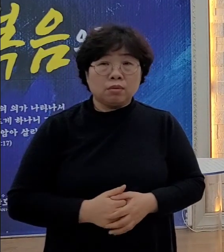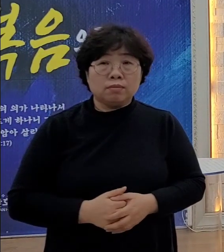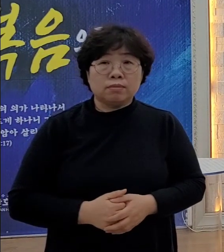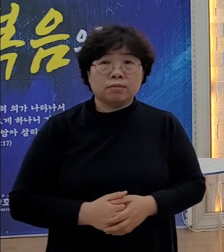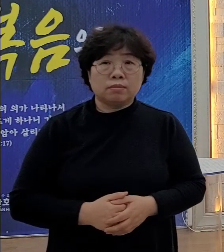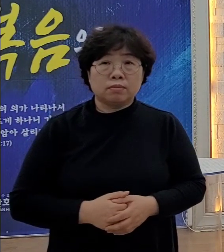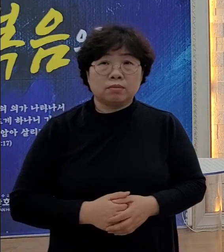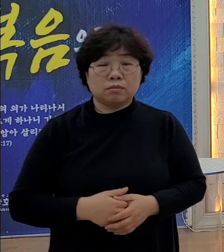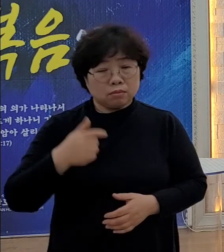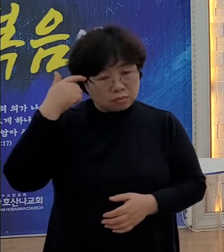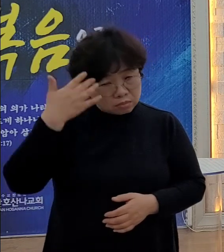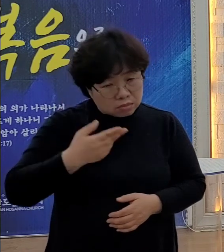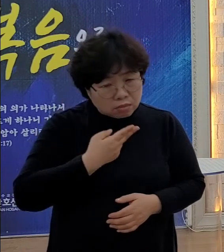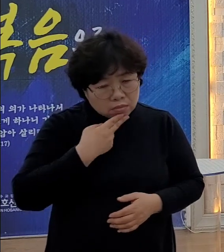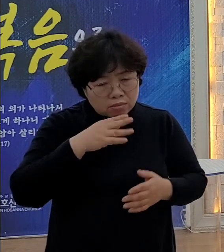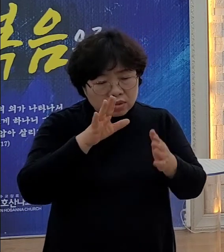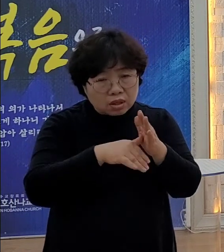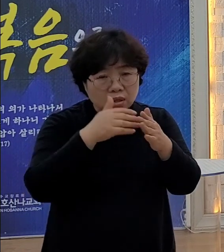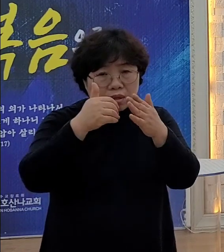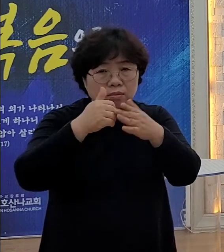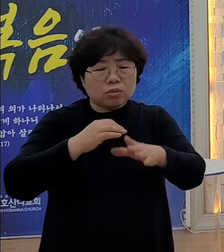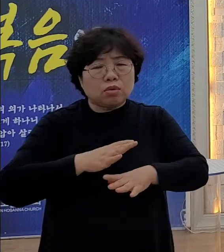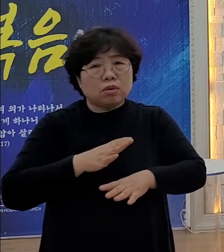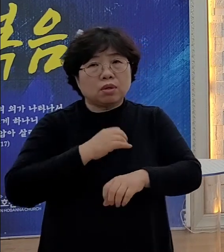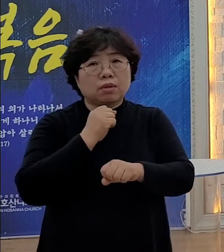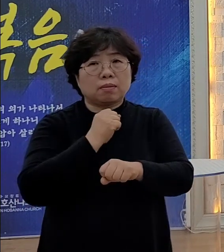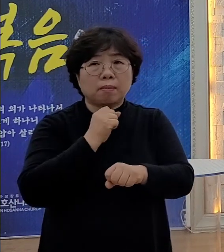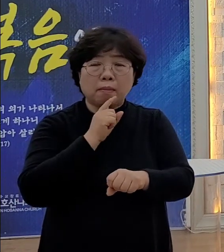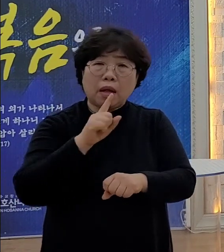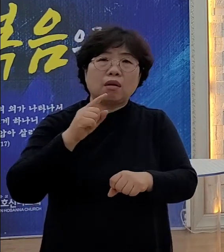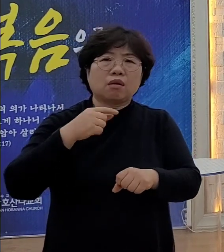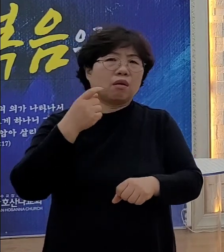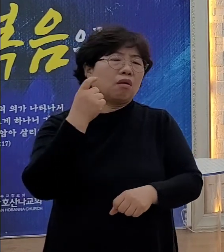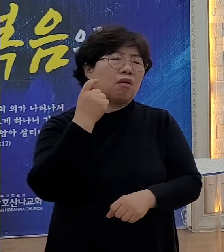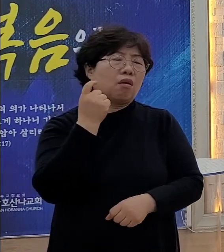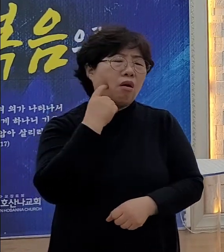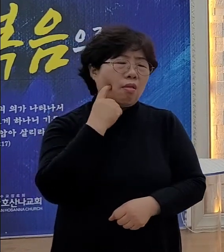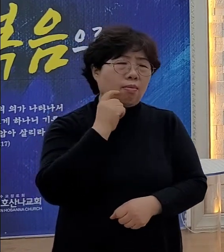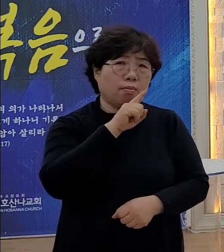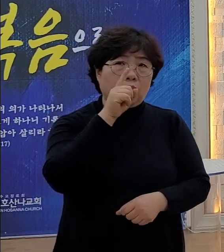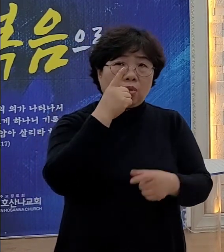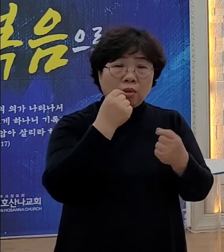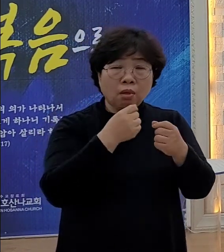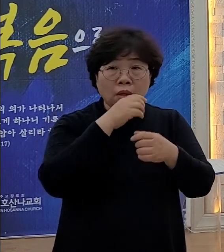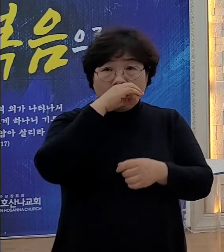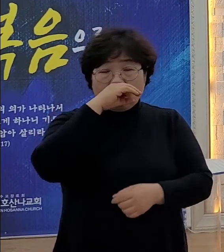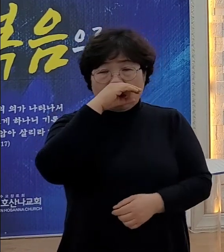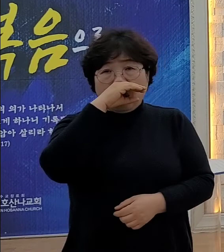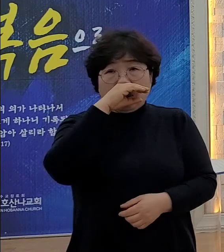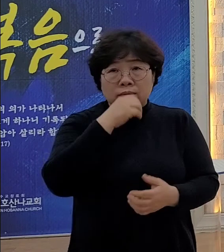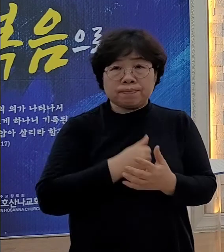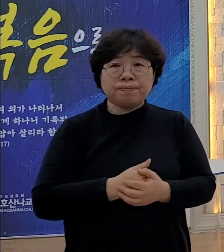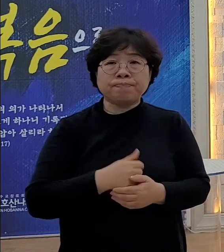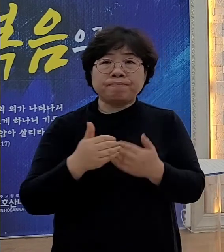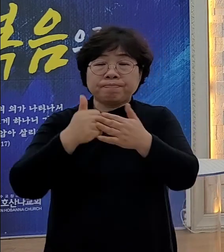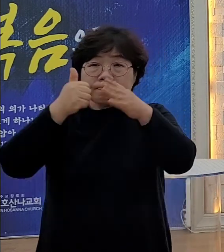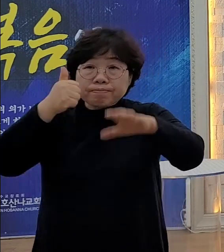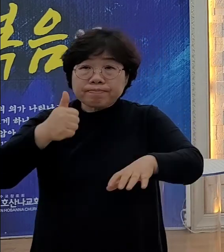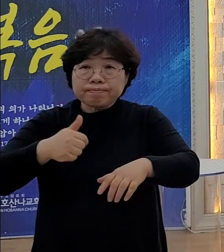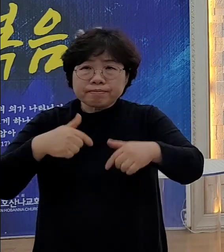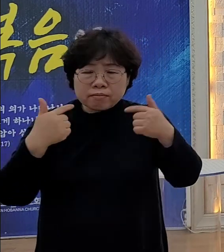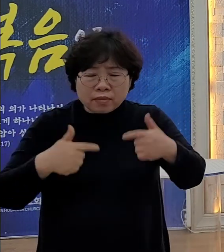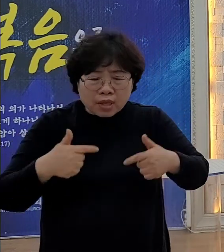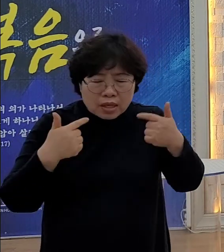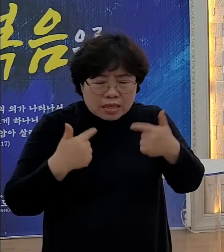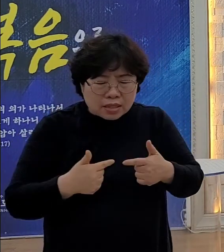말은 거짓말이에요. 경외가 뭐라고요? 이 하나님을 두려워하는. 그래서 하나님 앞에 늘 서는